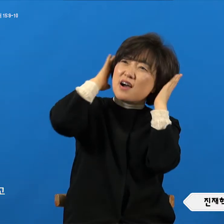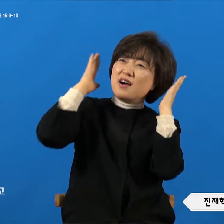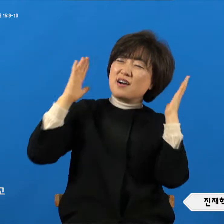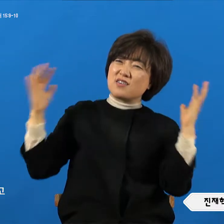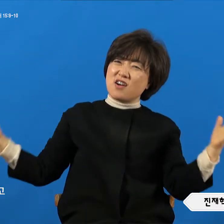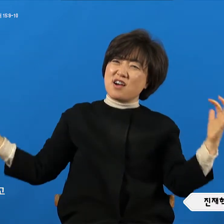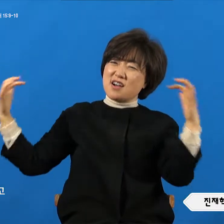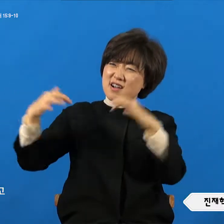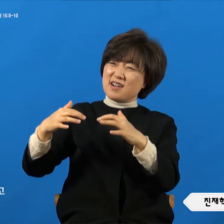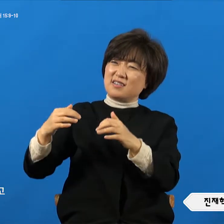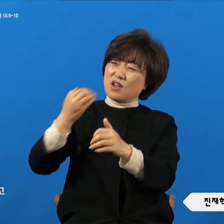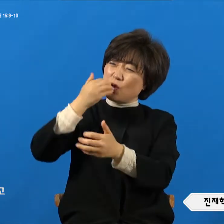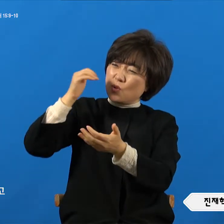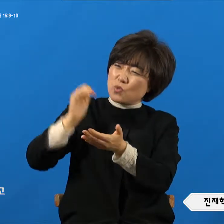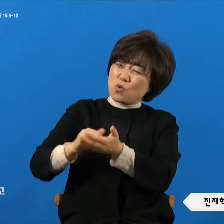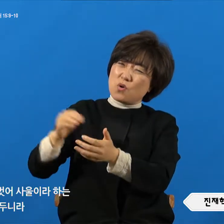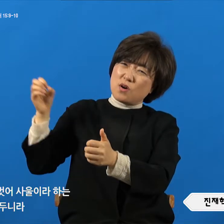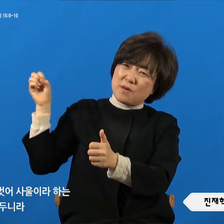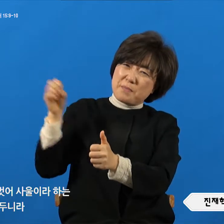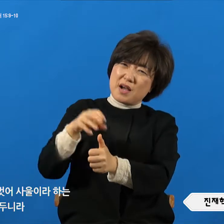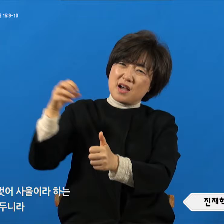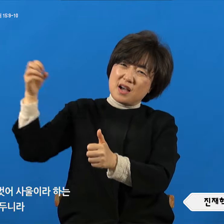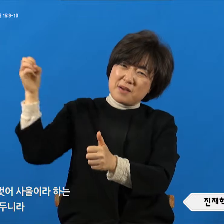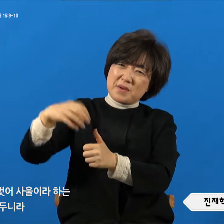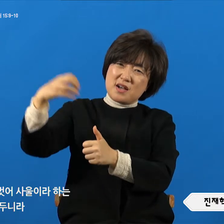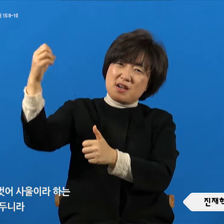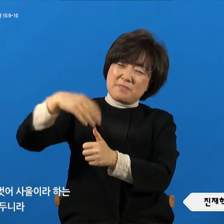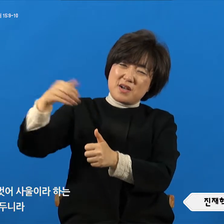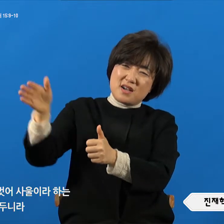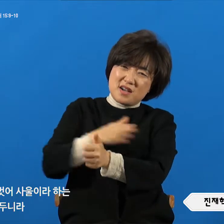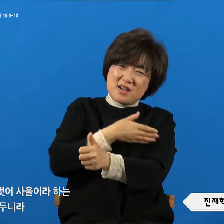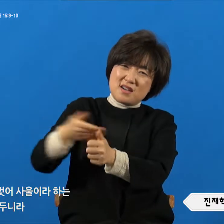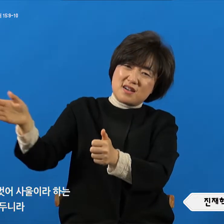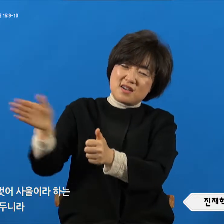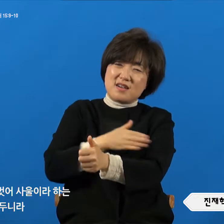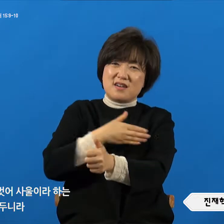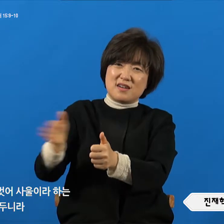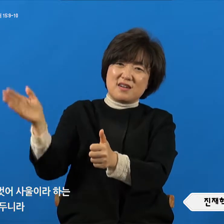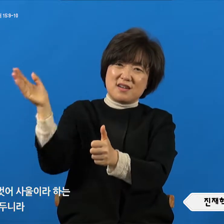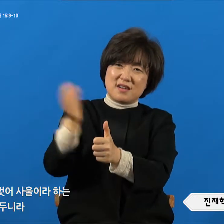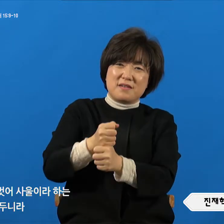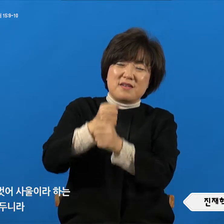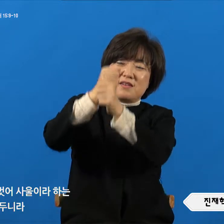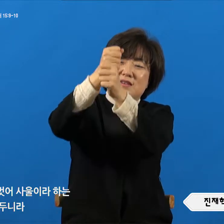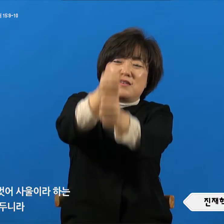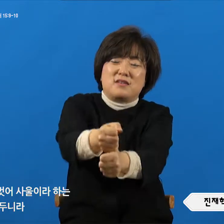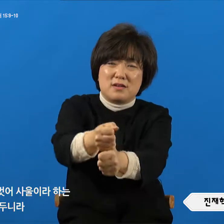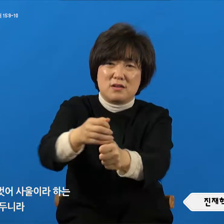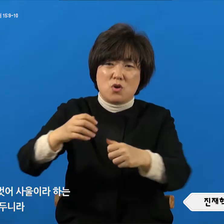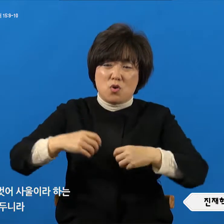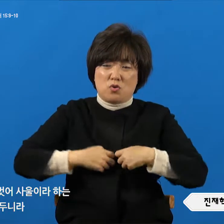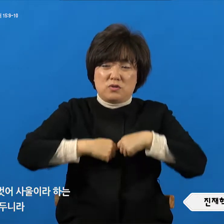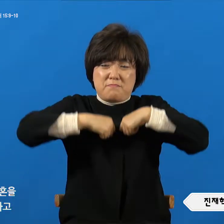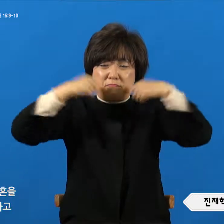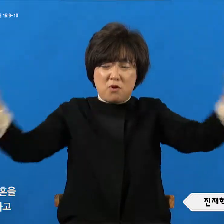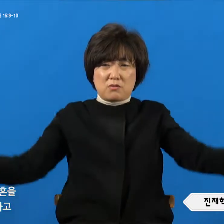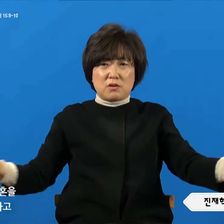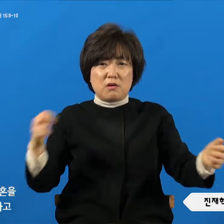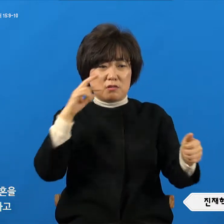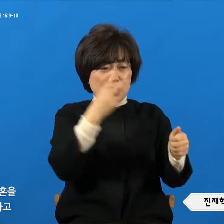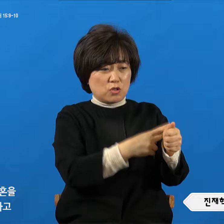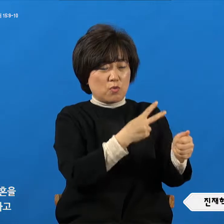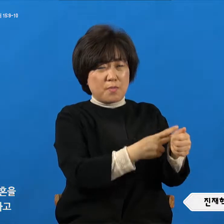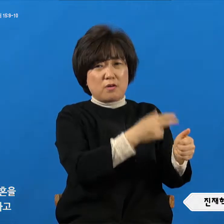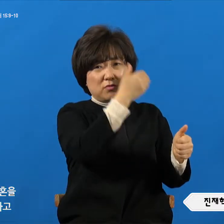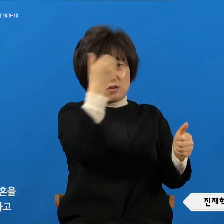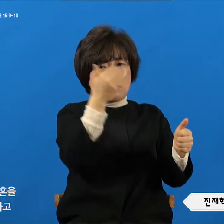성 밖으로 내치고 돌로 칠세, 증인들이 옷을 벗어 사울이라 하는 청년의 발 앞에 두니라. 그들이